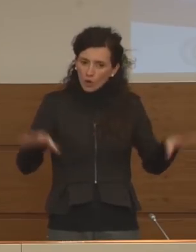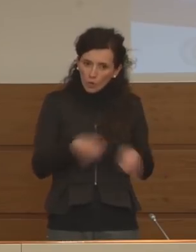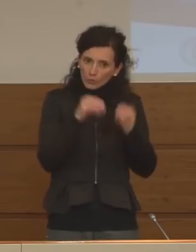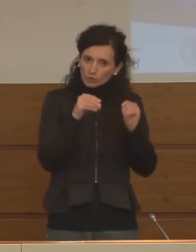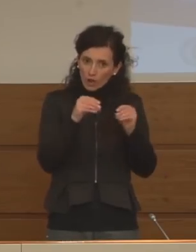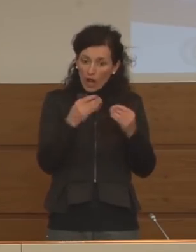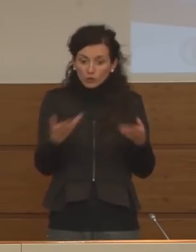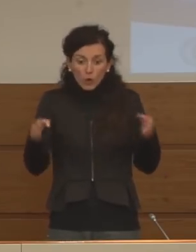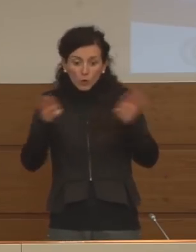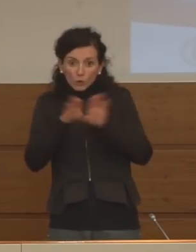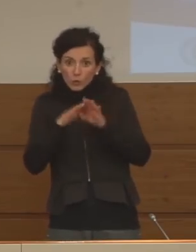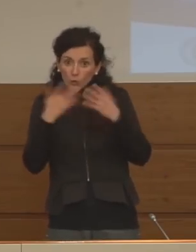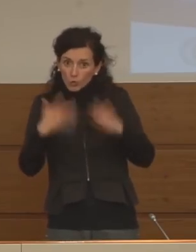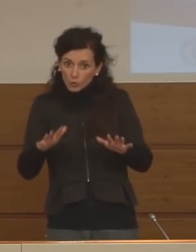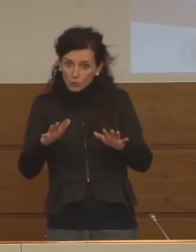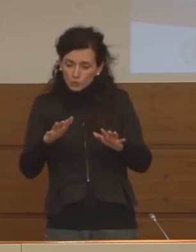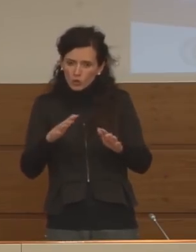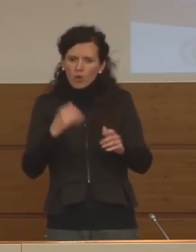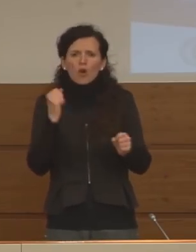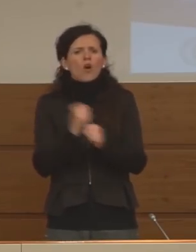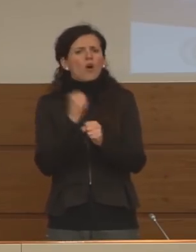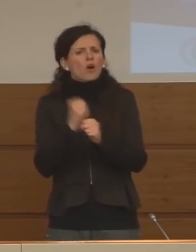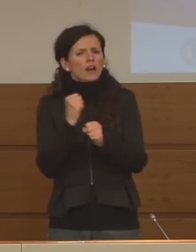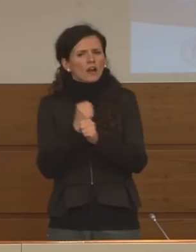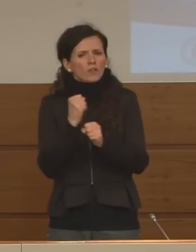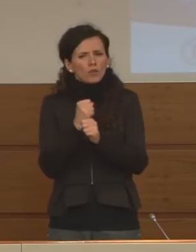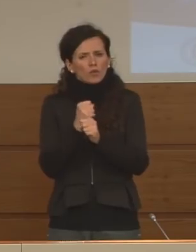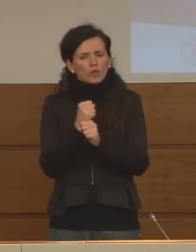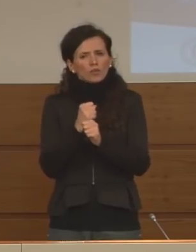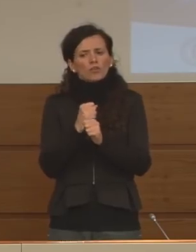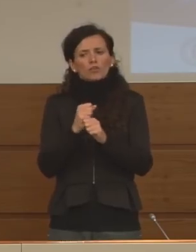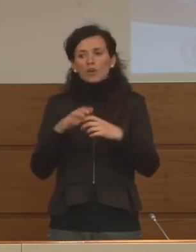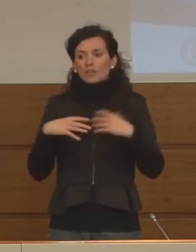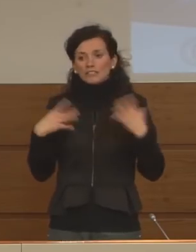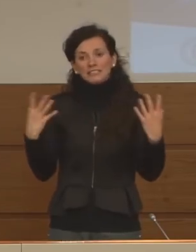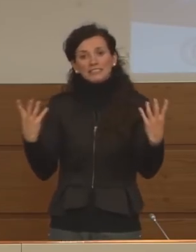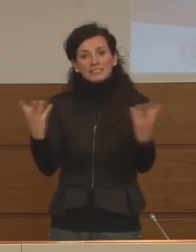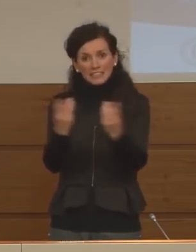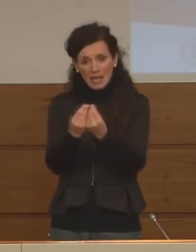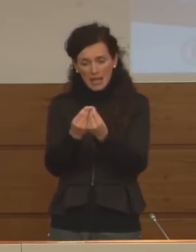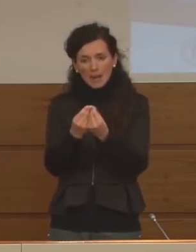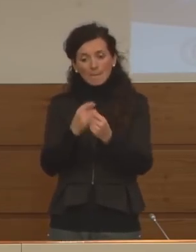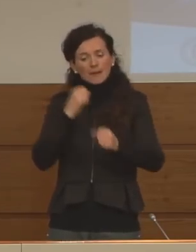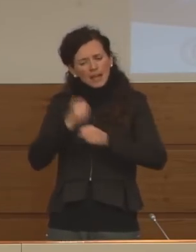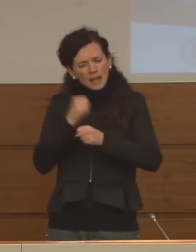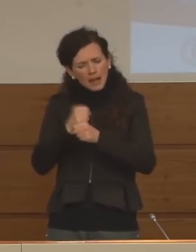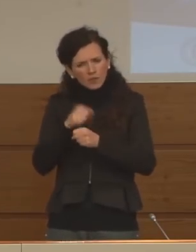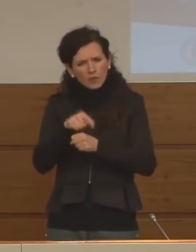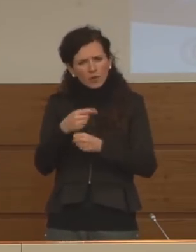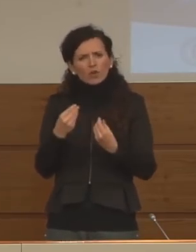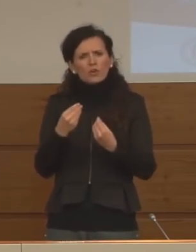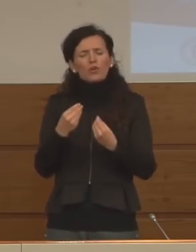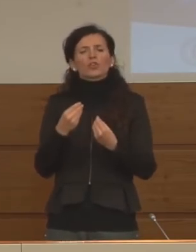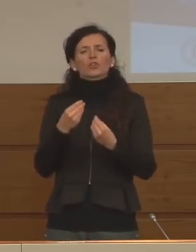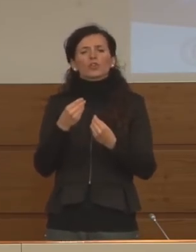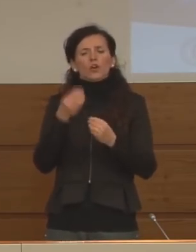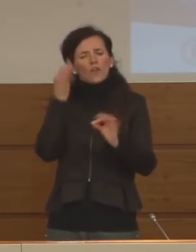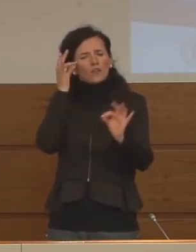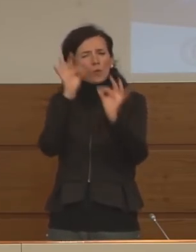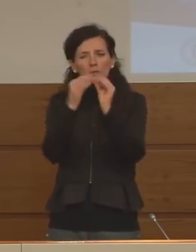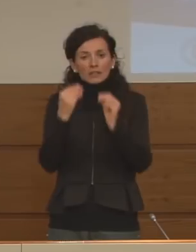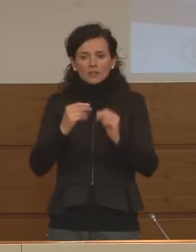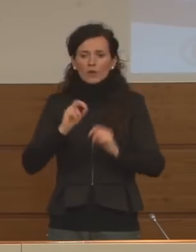lavoro tutti insieme per velocizzare efficientare le